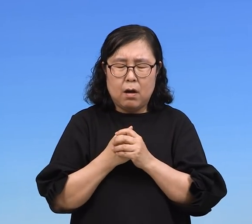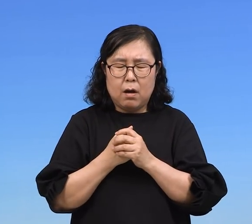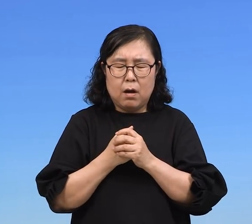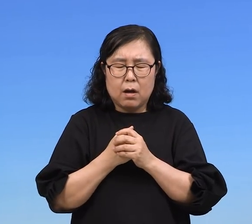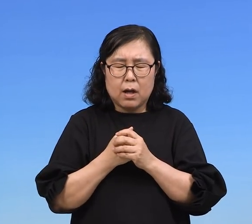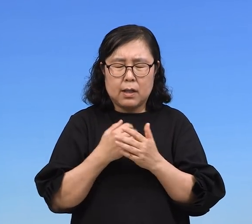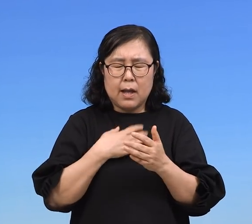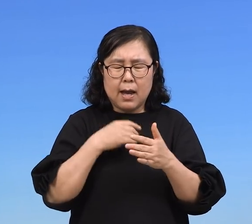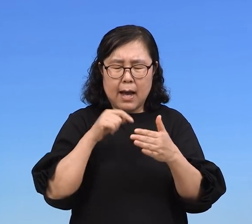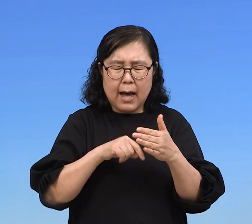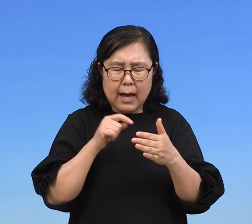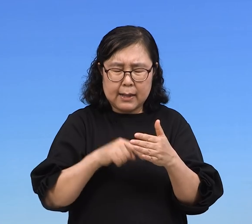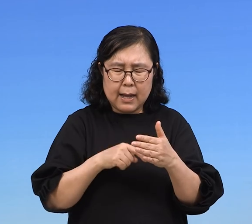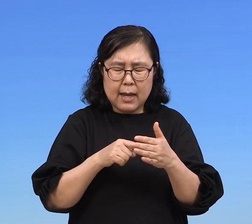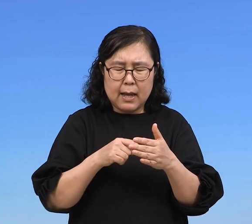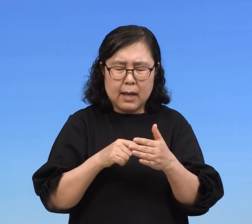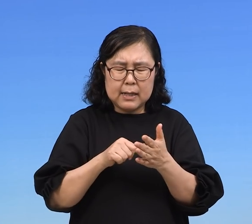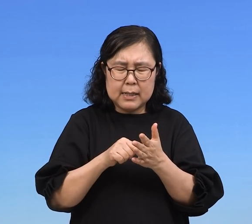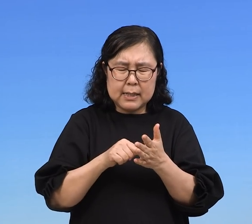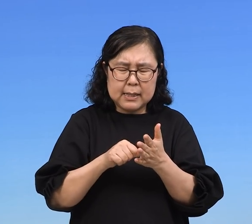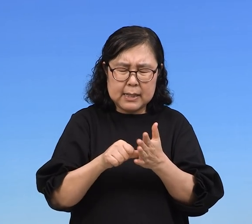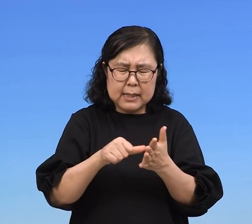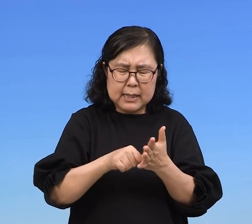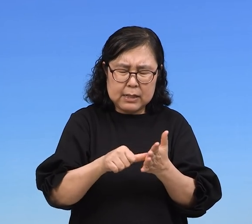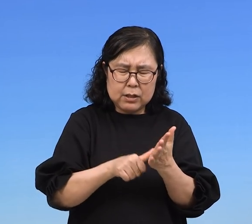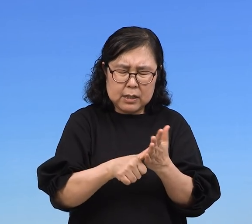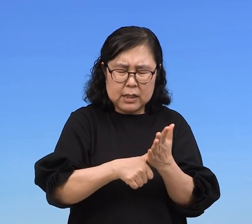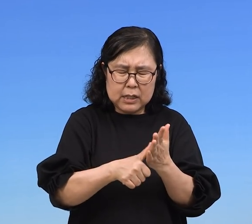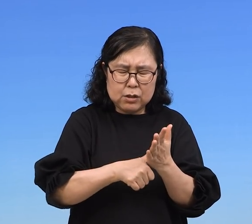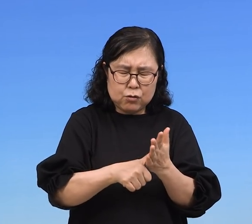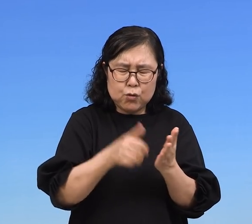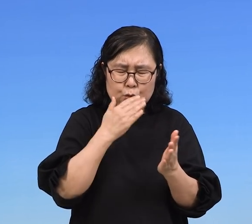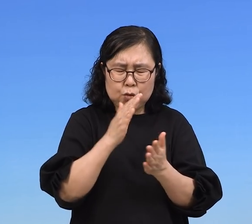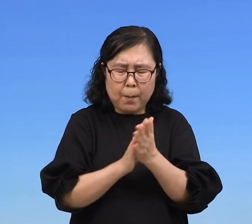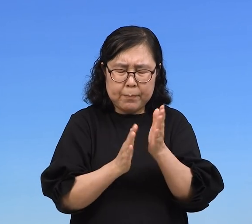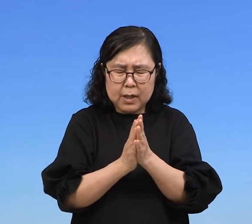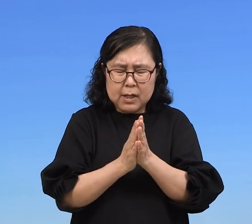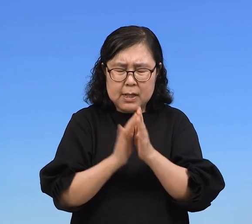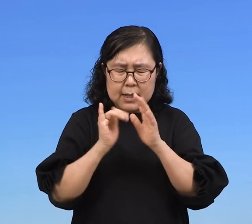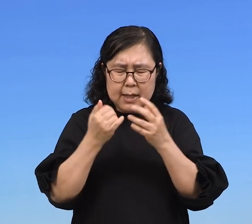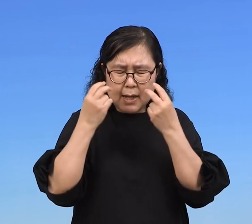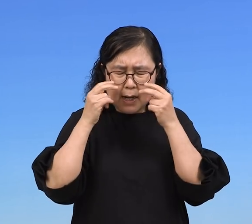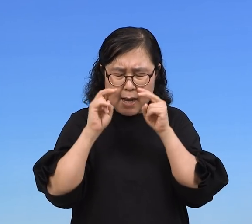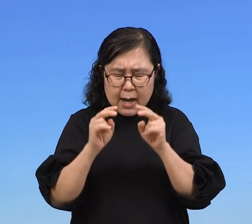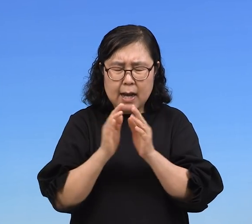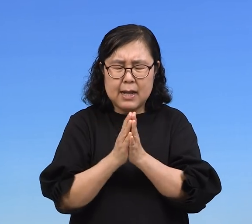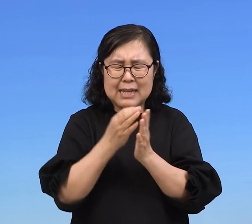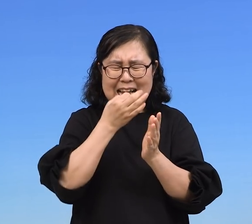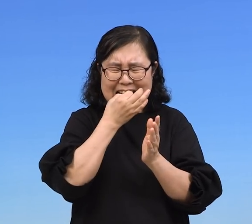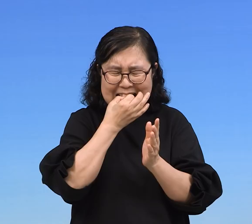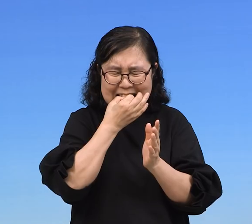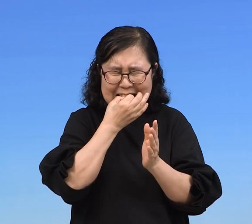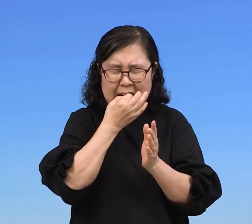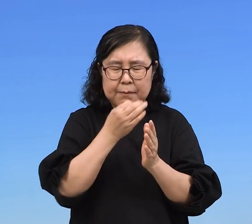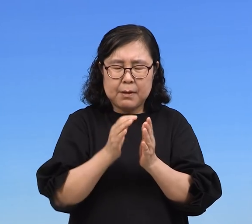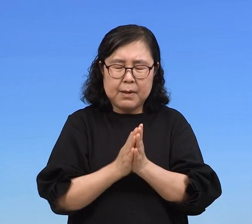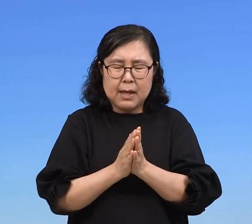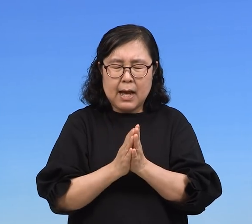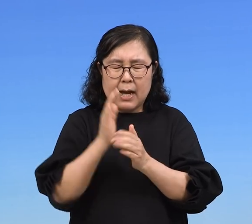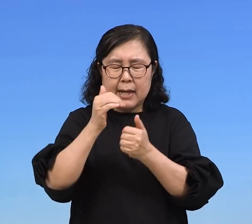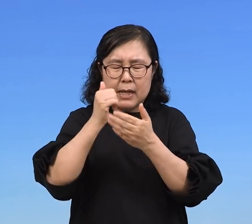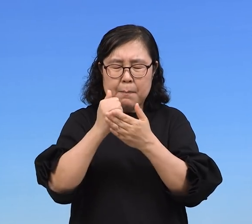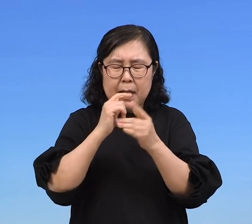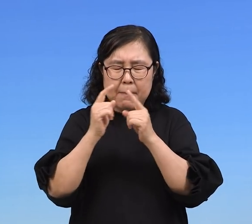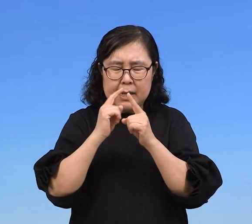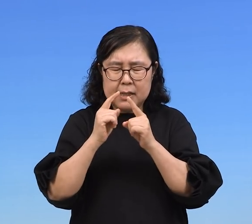세우시고 아버지, 내 안에 들고 가시고 지울 수 그 없는 생명이 그런 세상을 향한 탐심으로 우리가 믿음으로 하나님의 말씀이